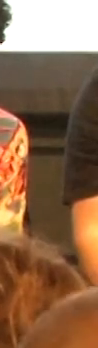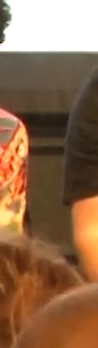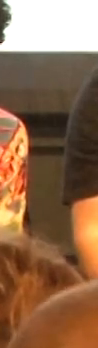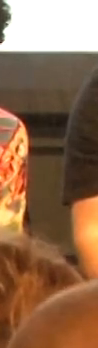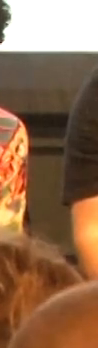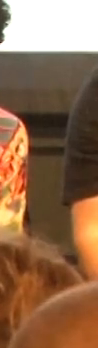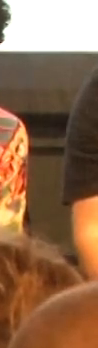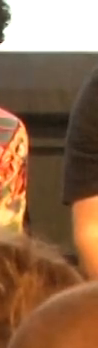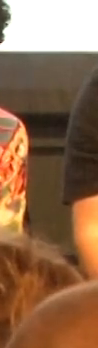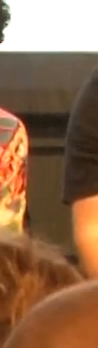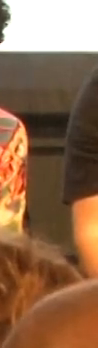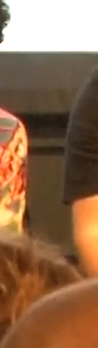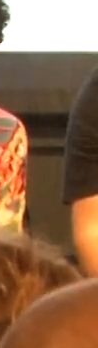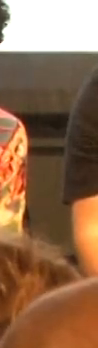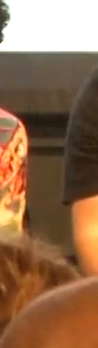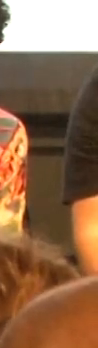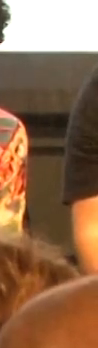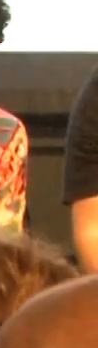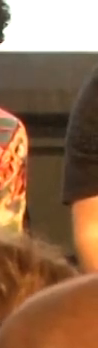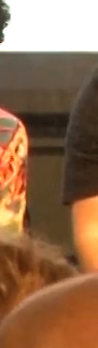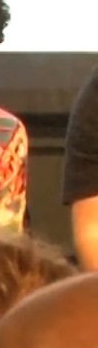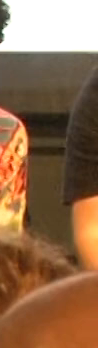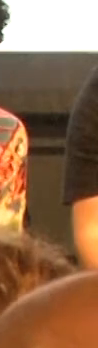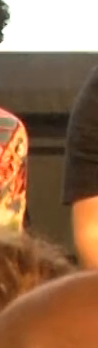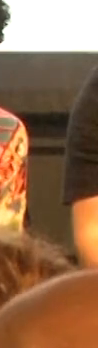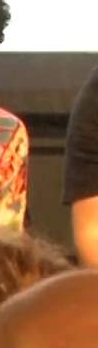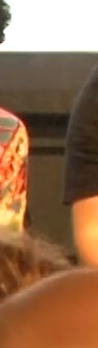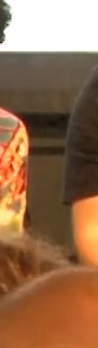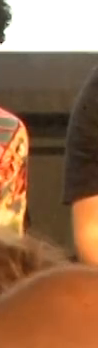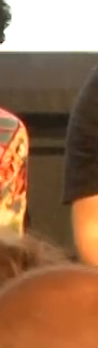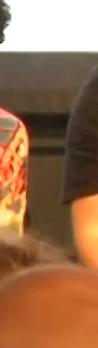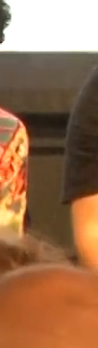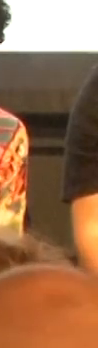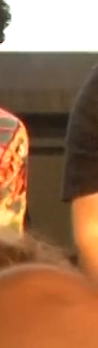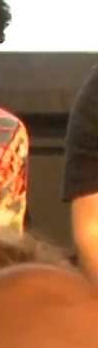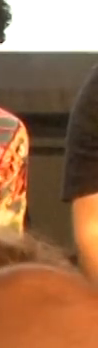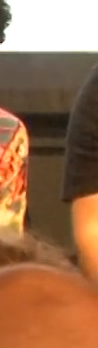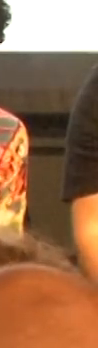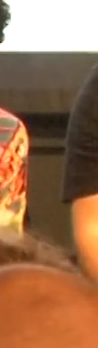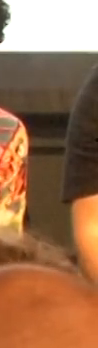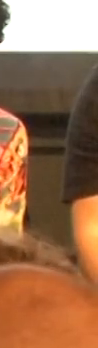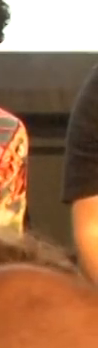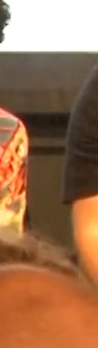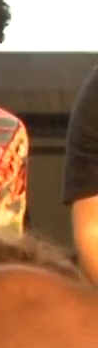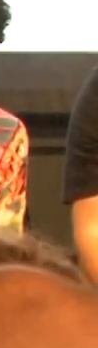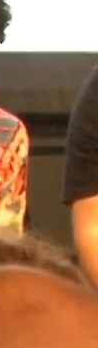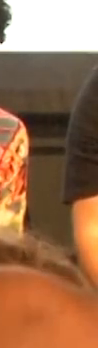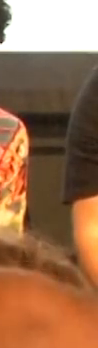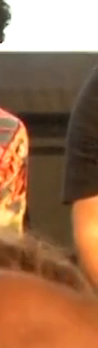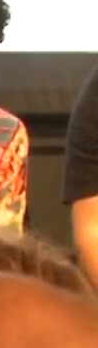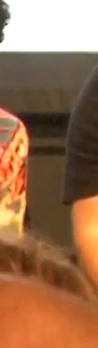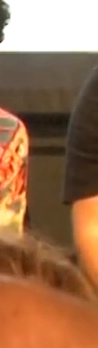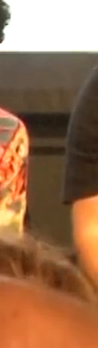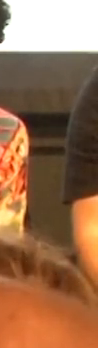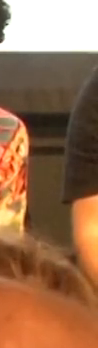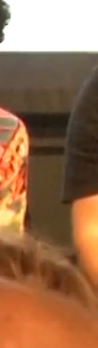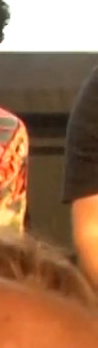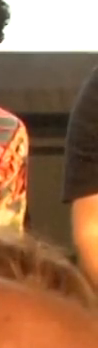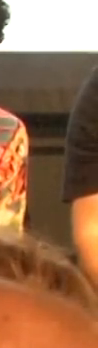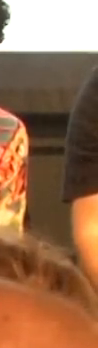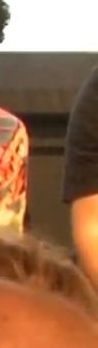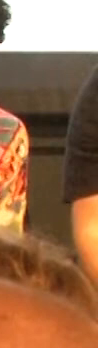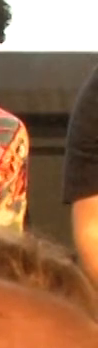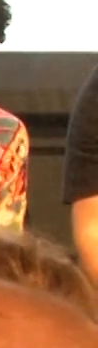dele, né, atualizá-lo, tensionar esse material. Então, eu nomeio aqui para vocês a grande quantidade de